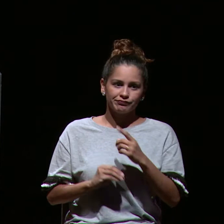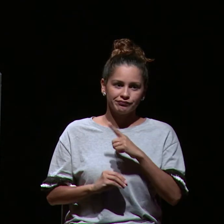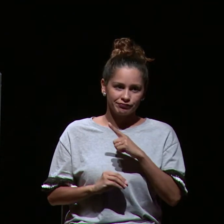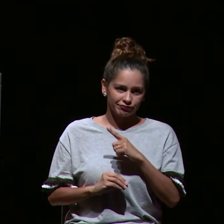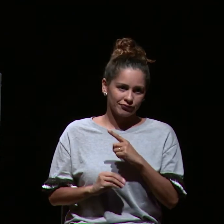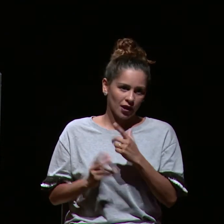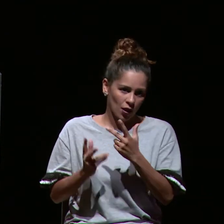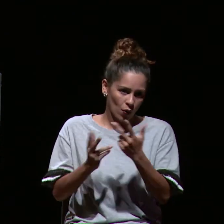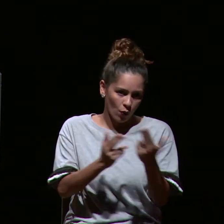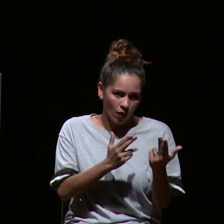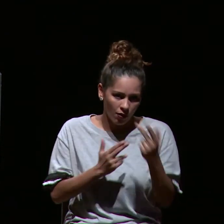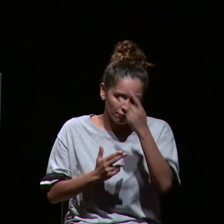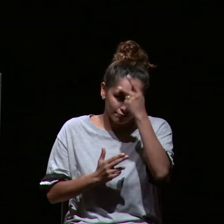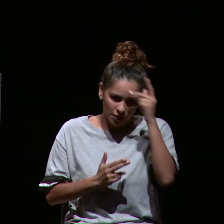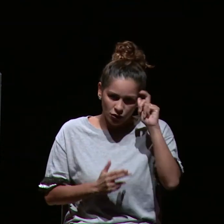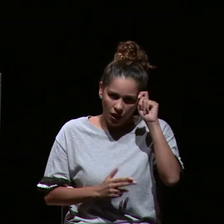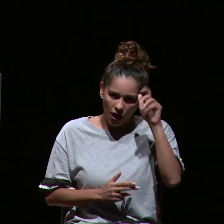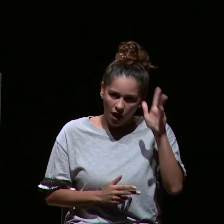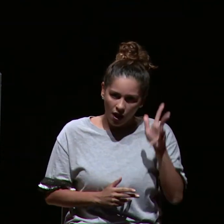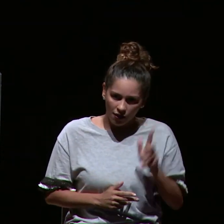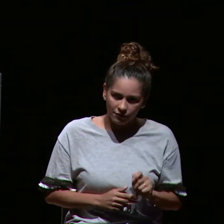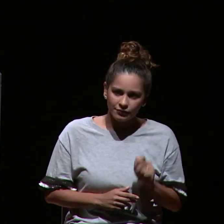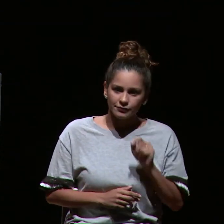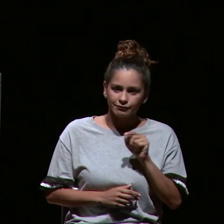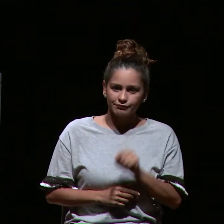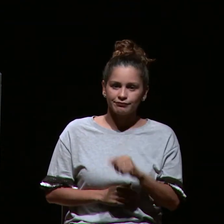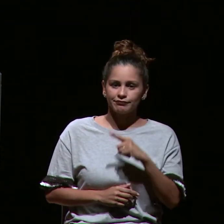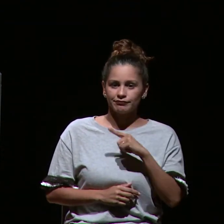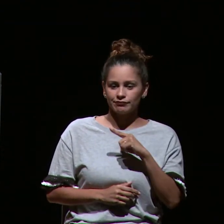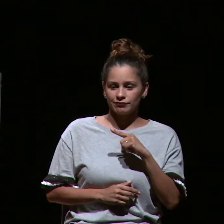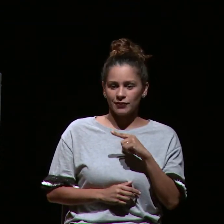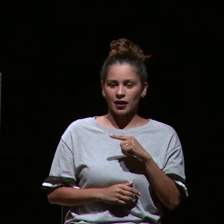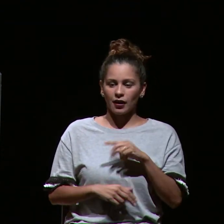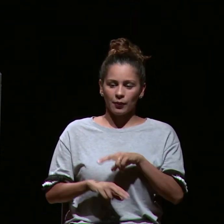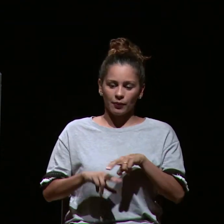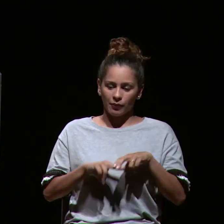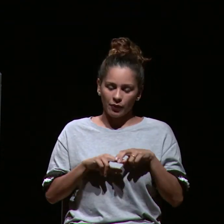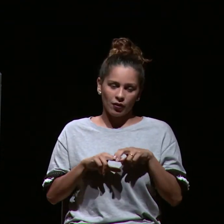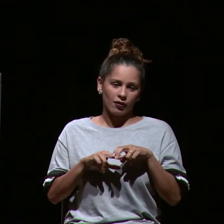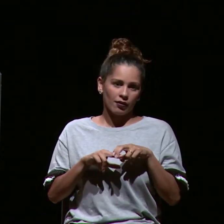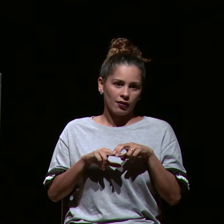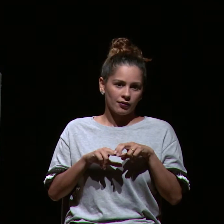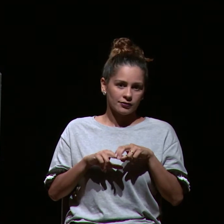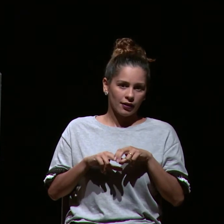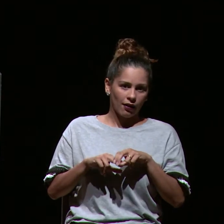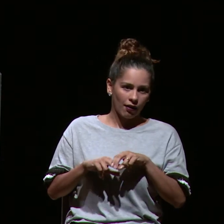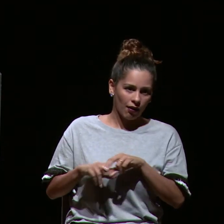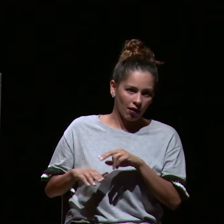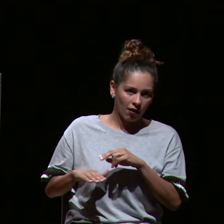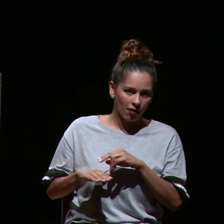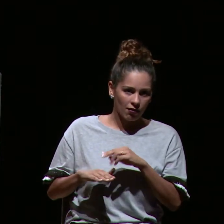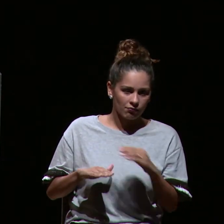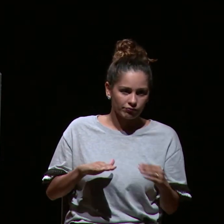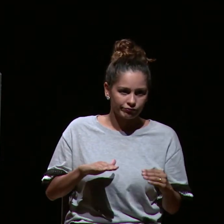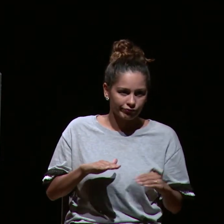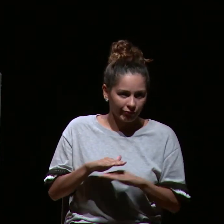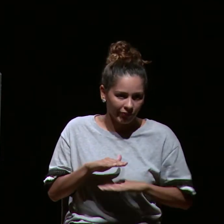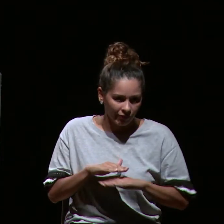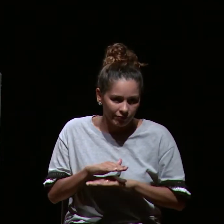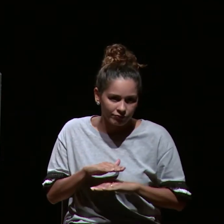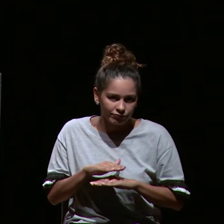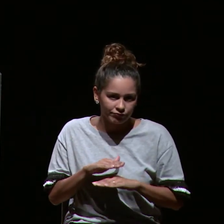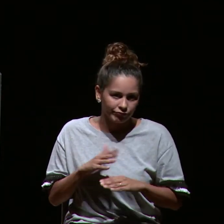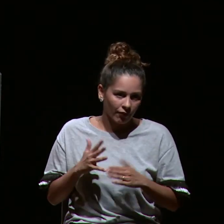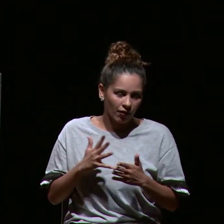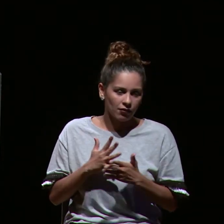igualmente submetidos, responsável em certa medida pela reprodução de categorias excludentes. Este exemplo também é capaz de nos informar a